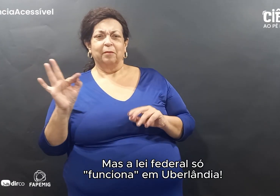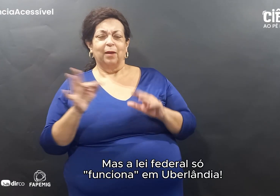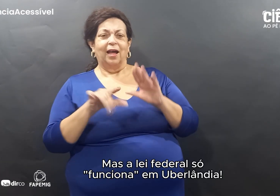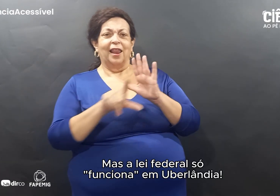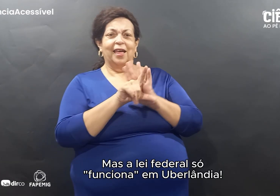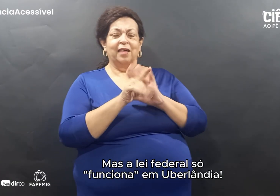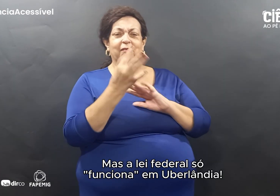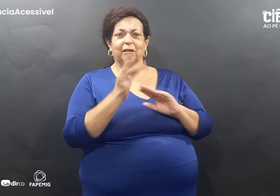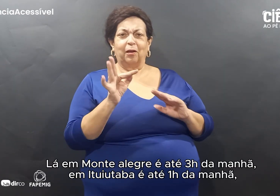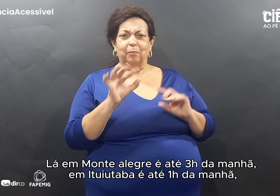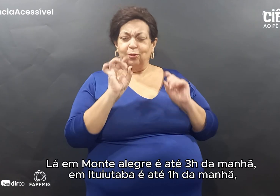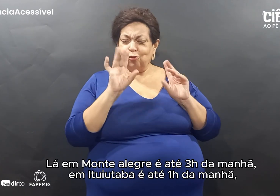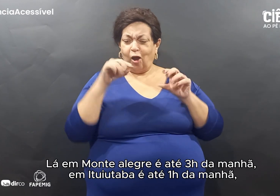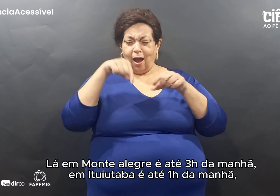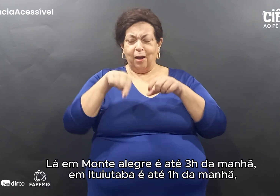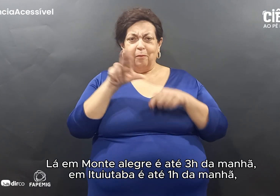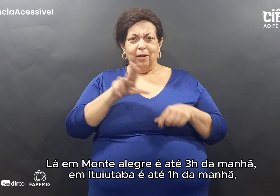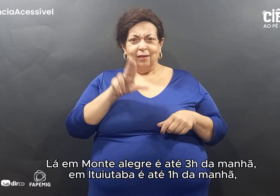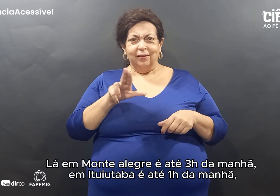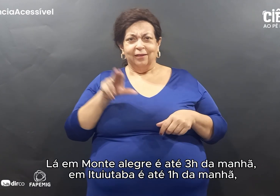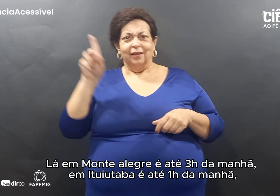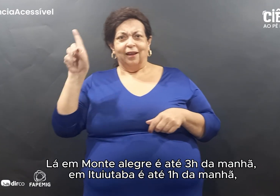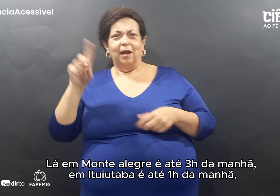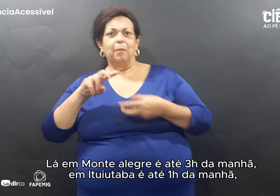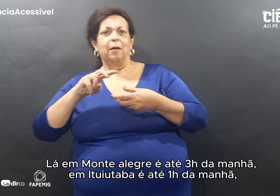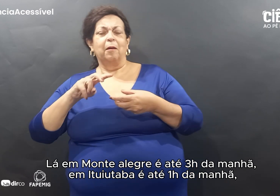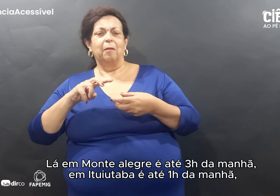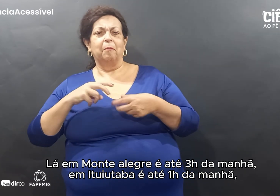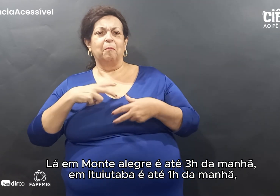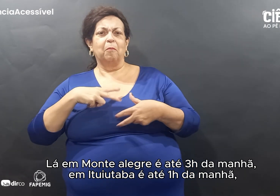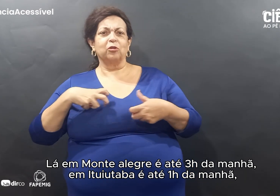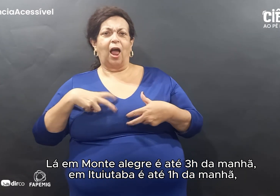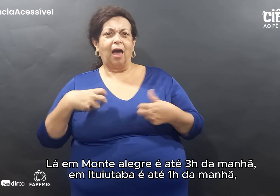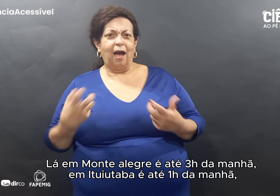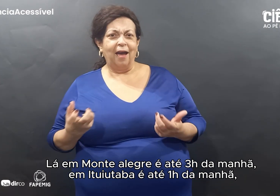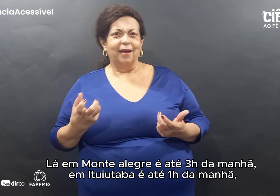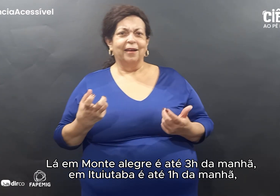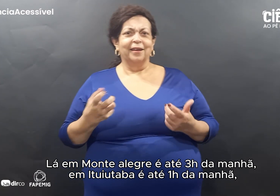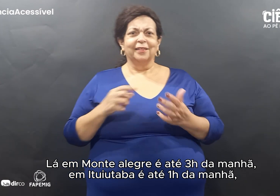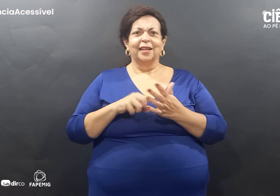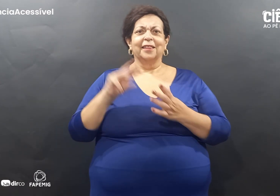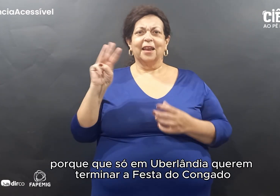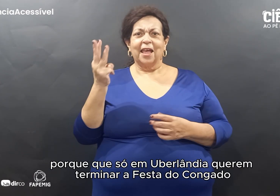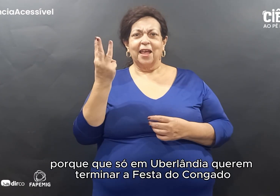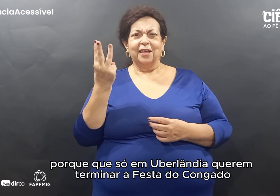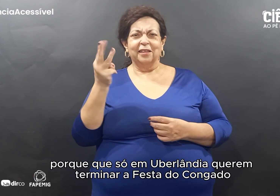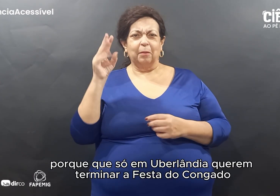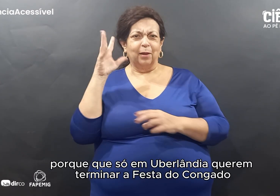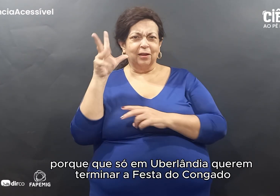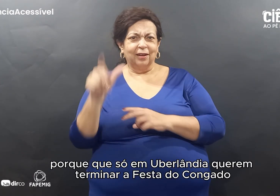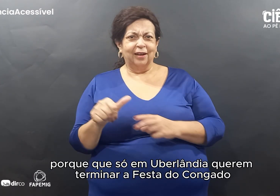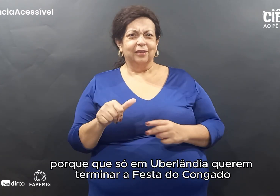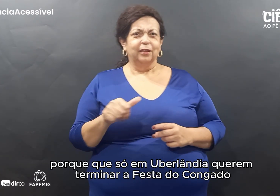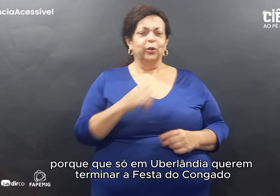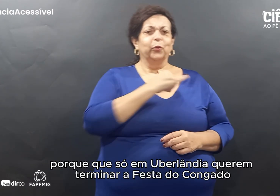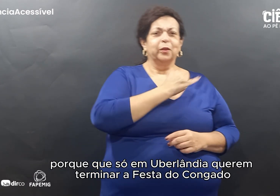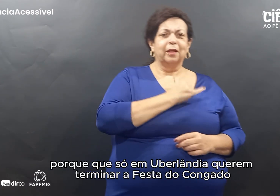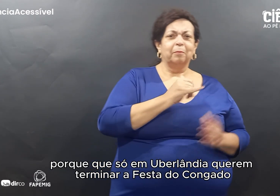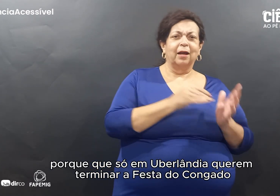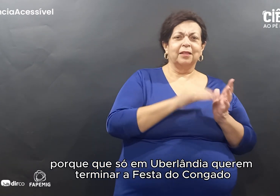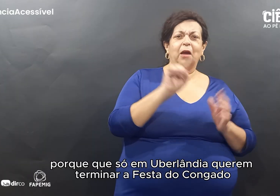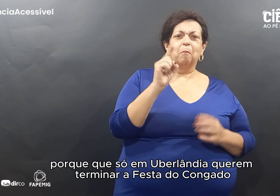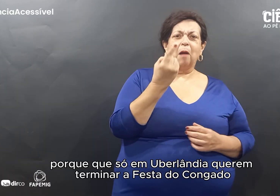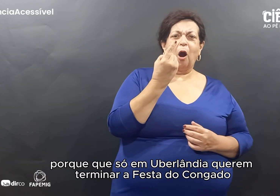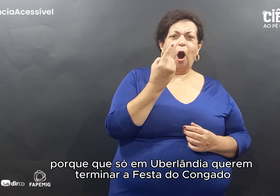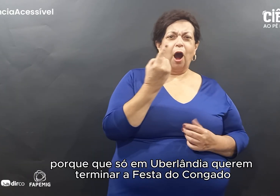só funciona em Uberlândia. Lá em Monte Alegre é até 3 horas da manhã, em Tuiutaba é até 1 hora. Por que só Uberlândia